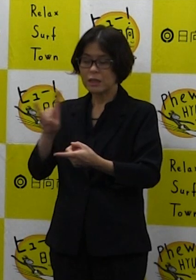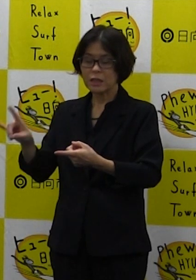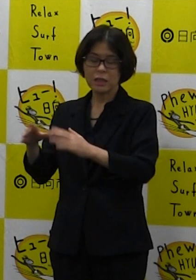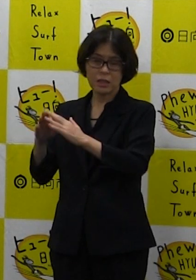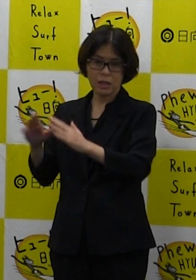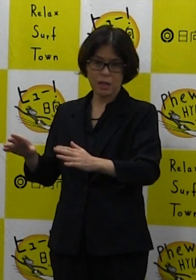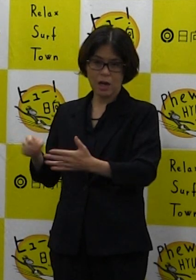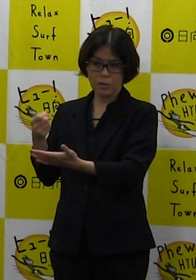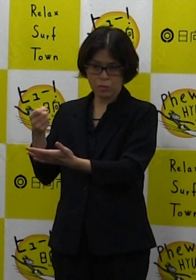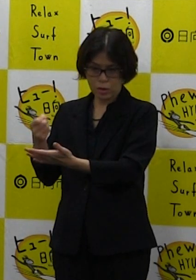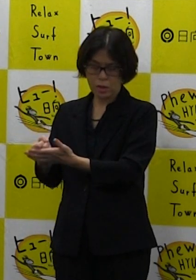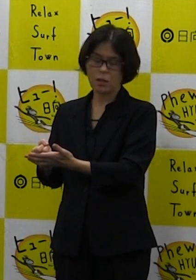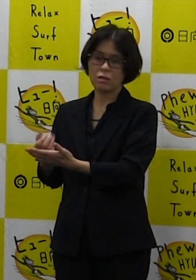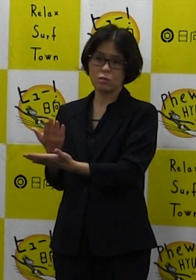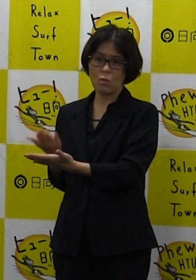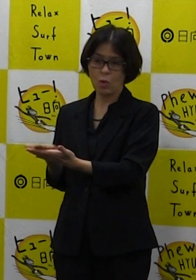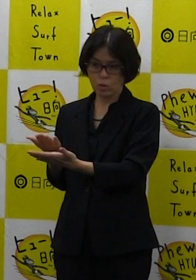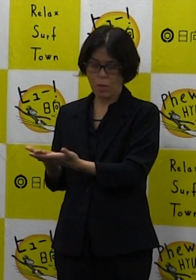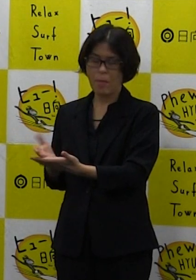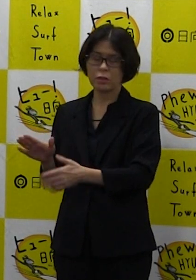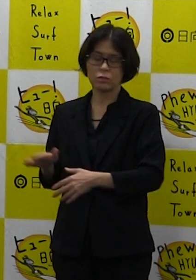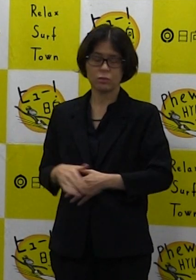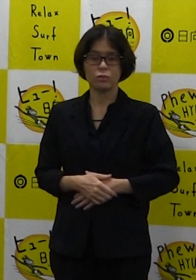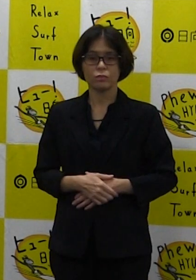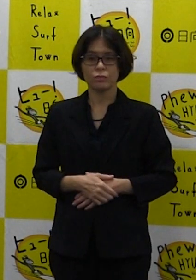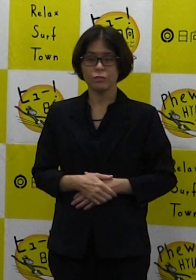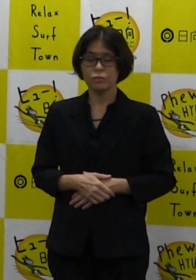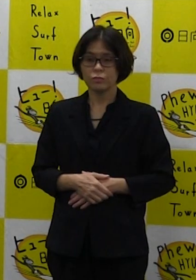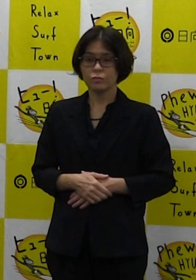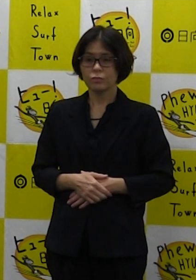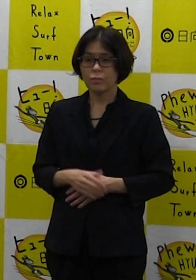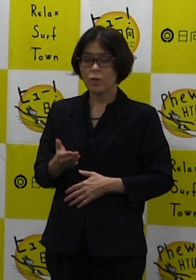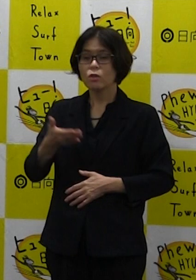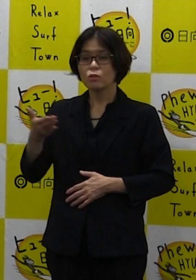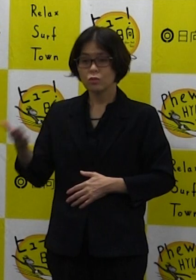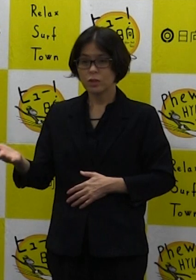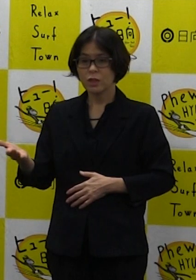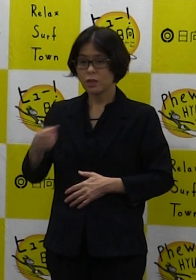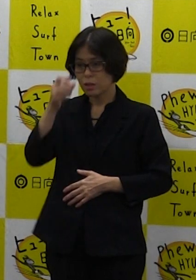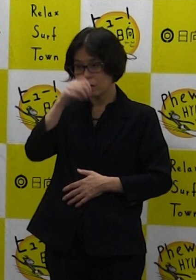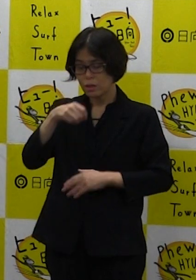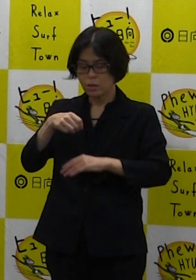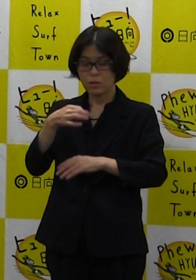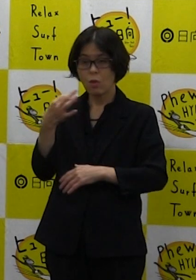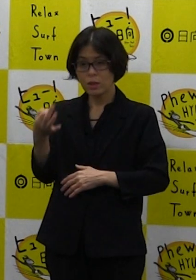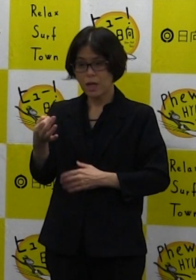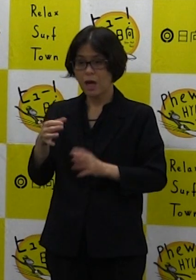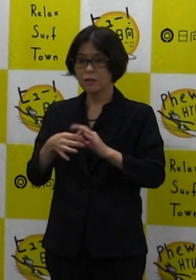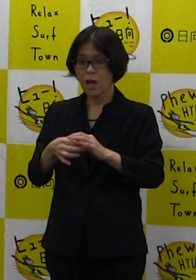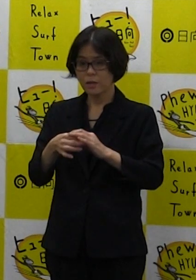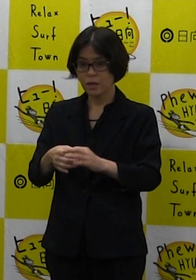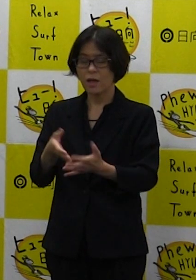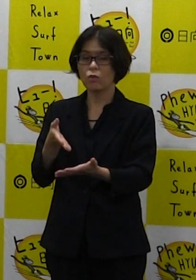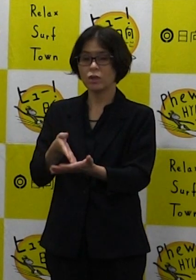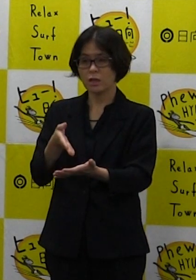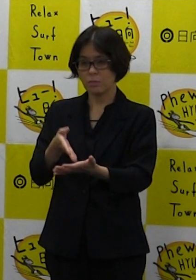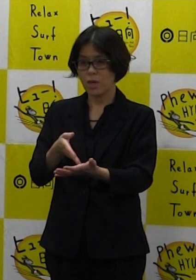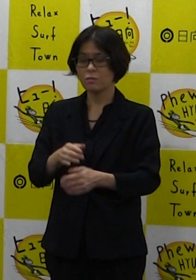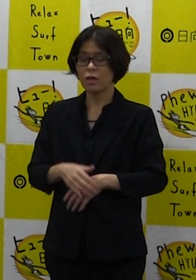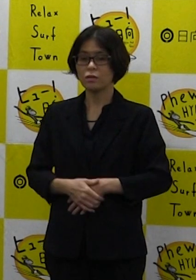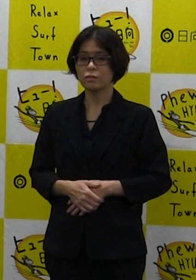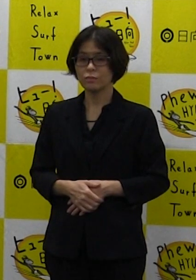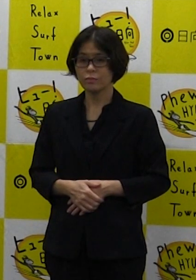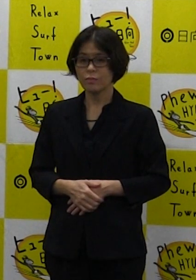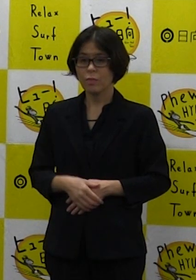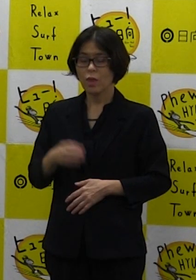の議決を求めるものであります次に予算関連について説明をいたします